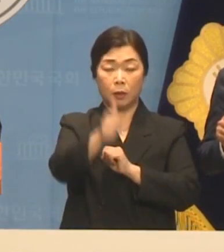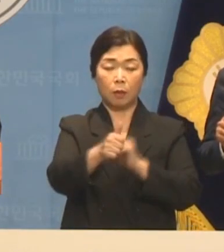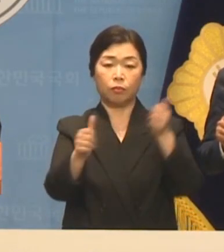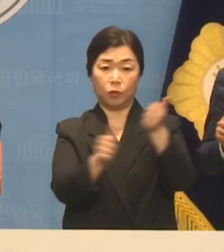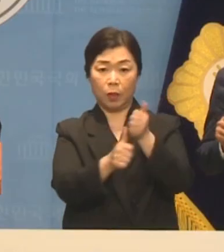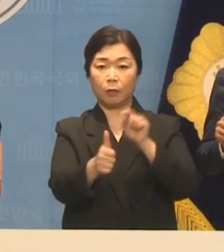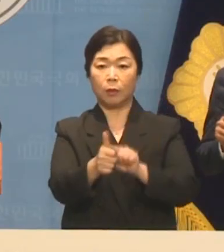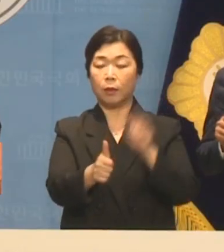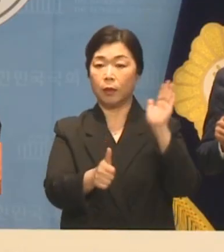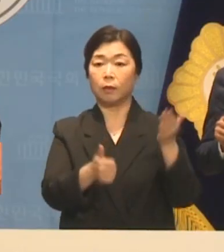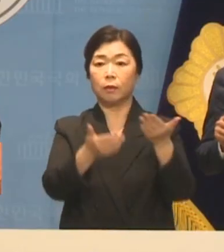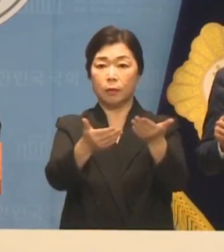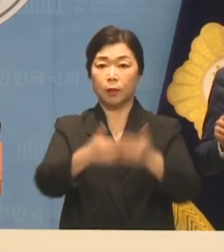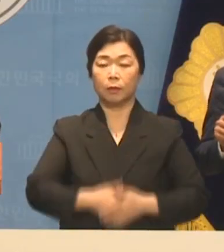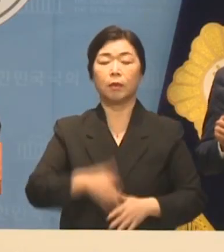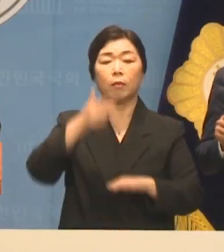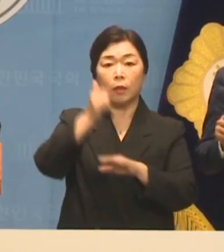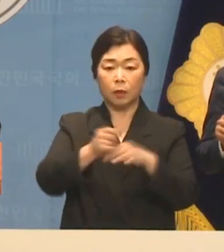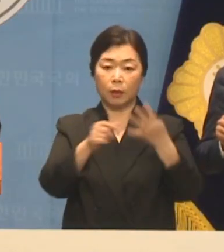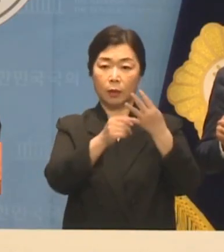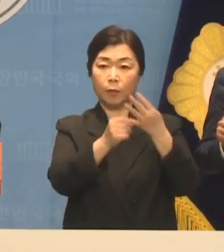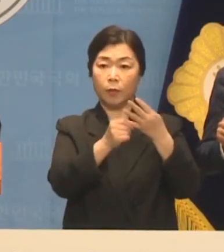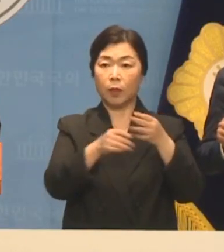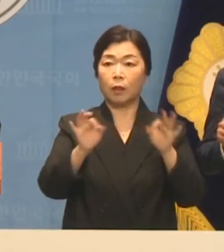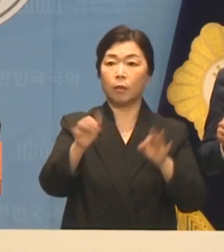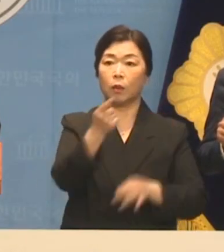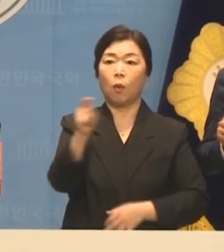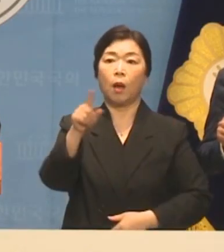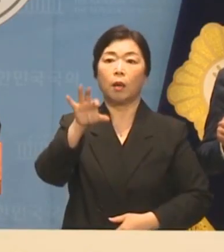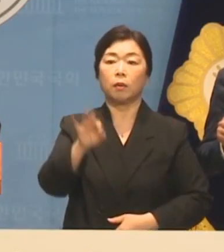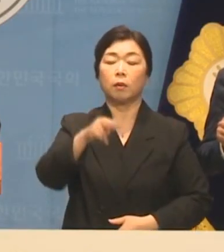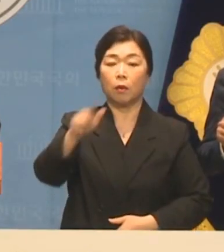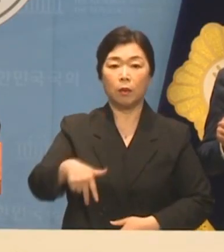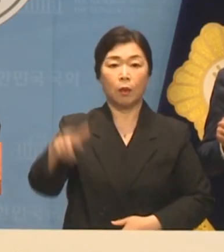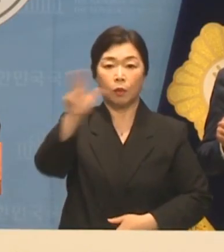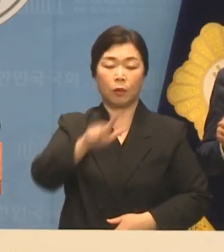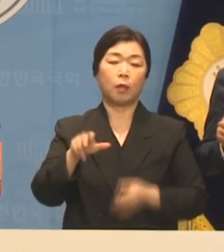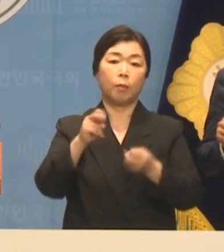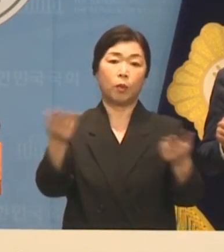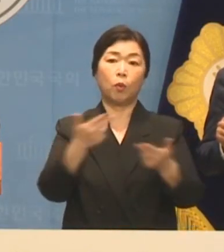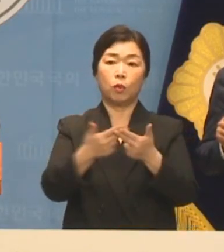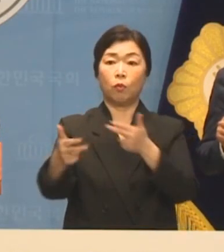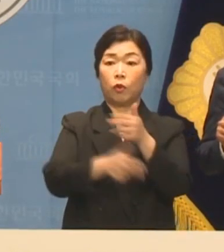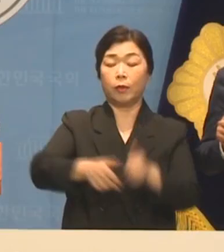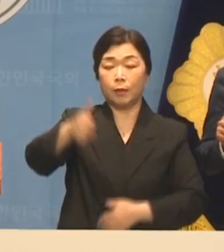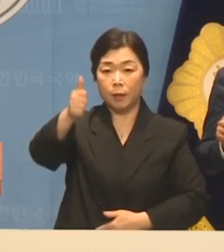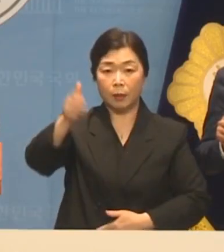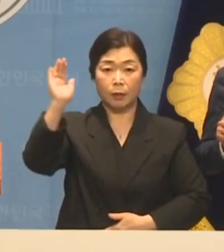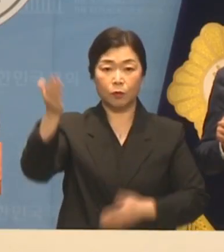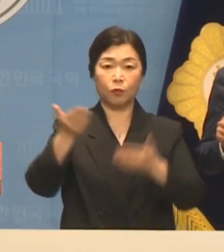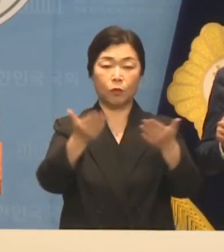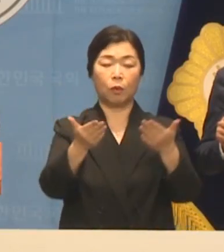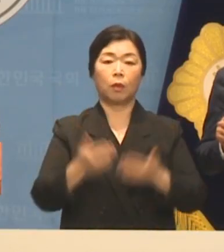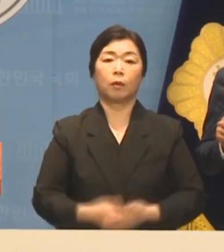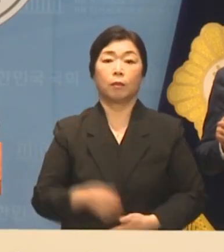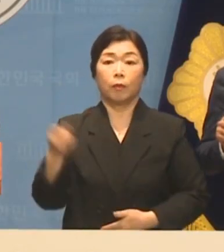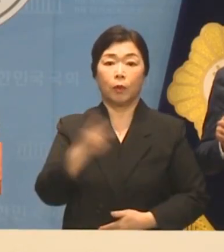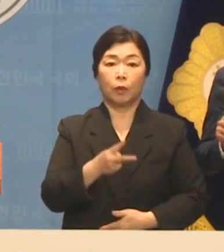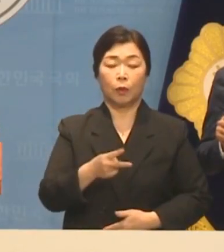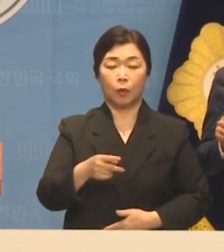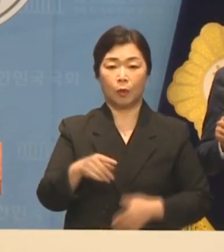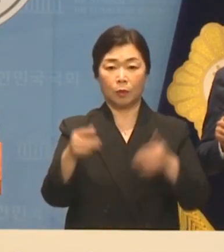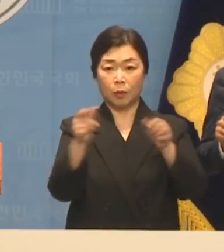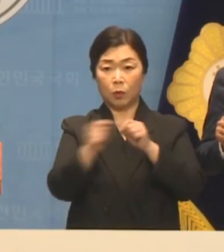부지회장님께서 발언해 주시고 마지막으로 김광석 전국택배노동위원장님의 발언 그리고 쿠팡 일산지회